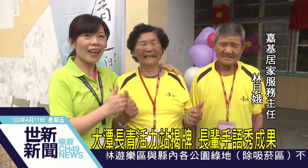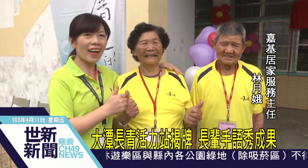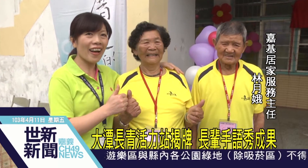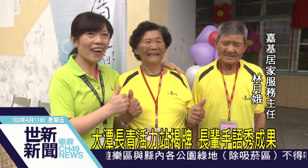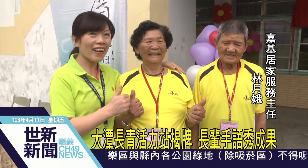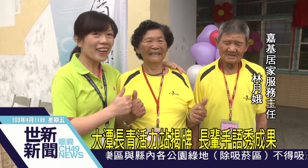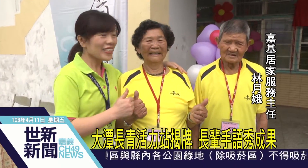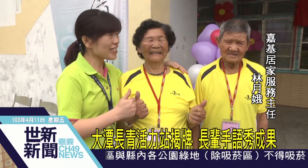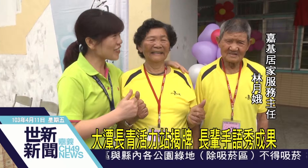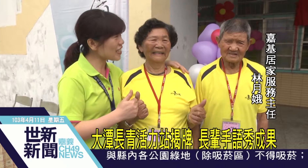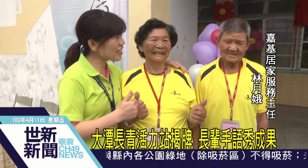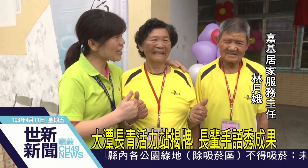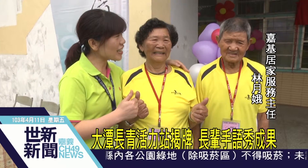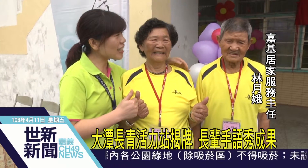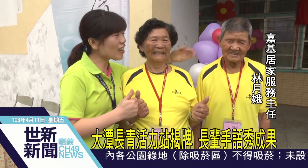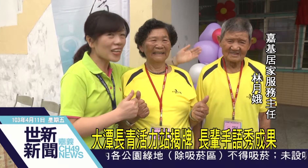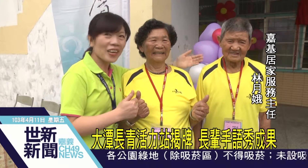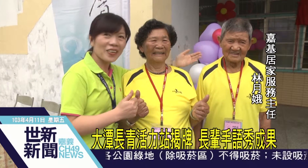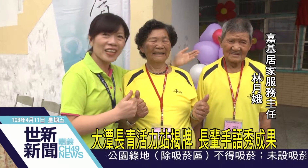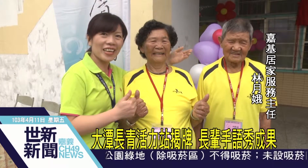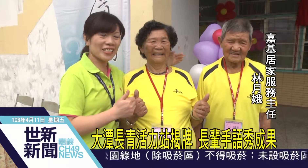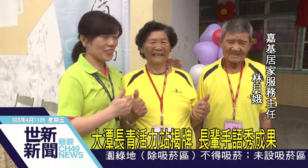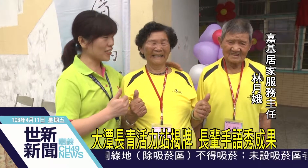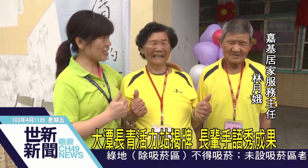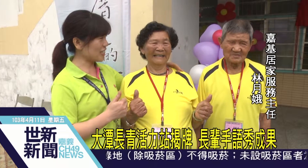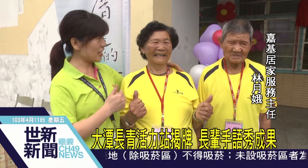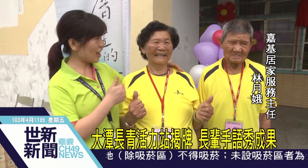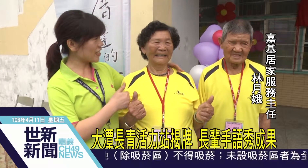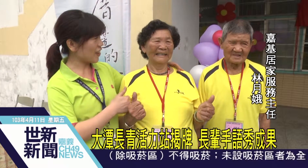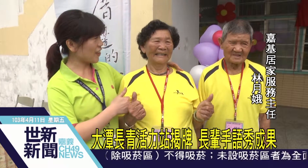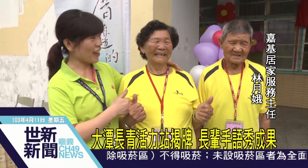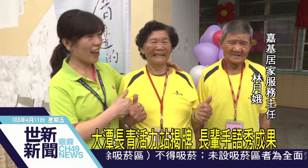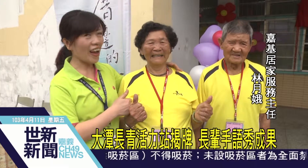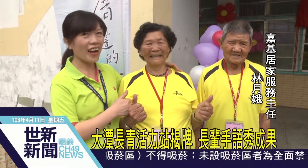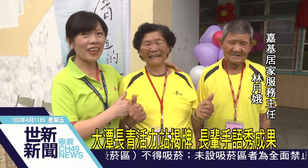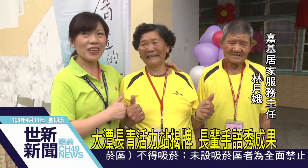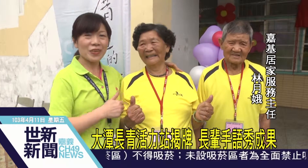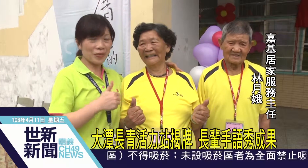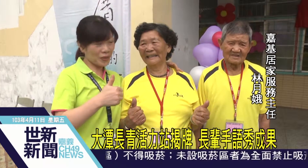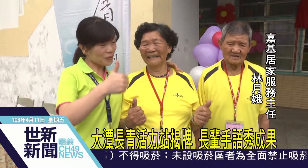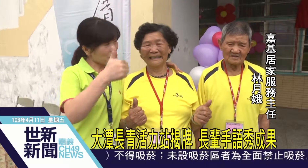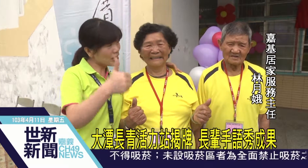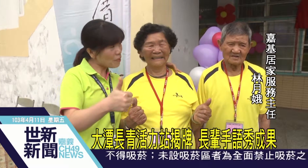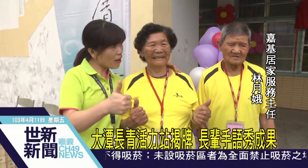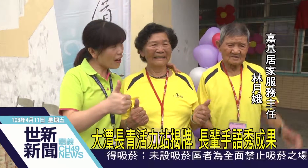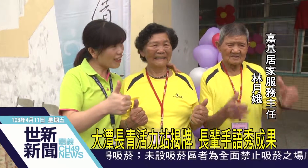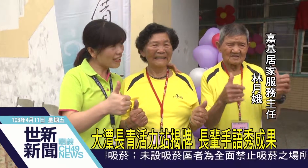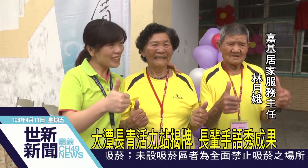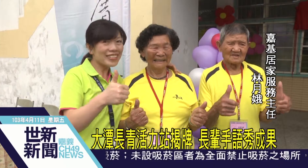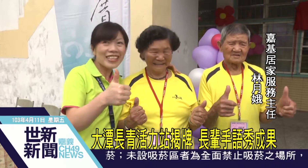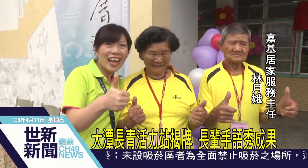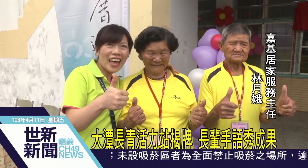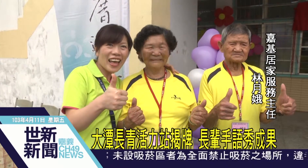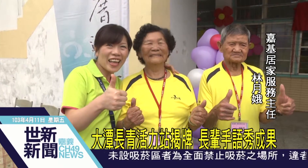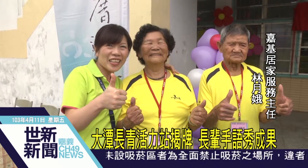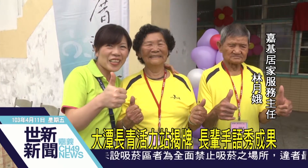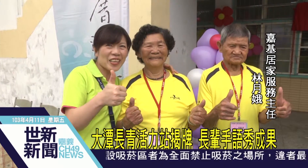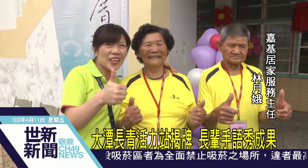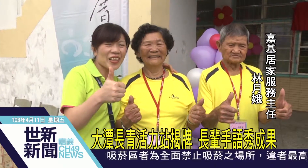啊，一位是九十一岁，一位是九十岁啊，安尼有赞吗？赞。 家己关